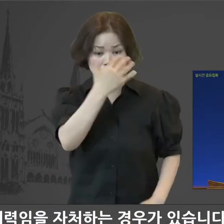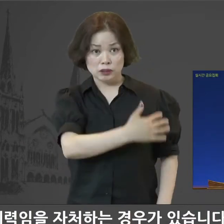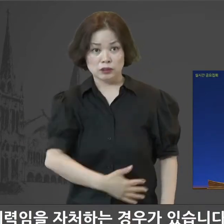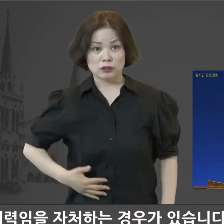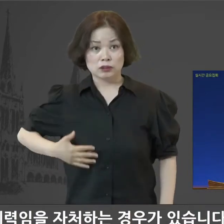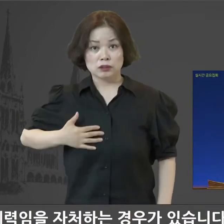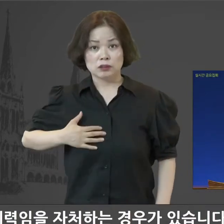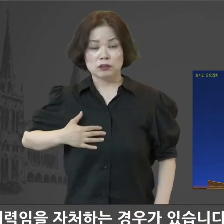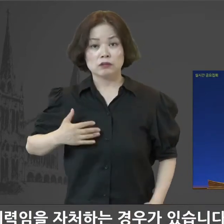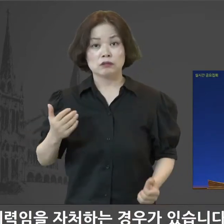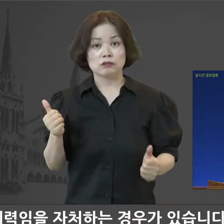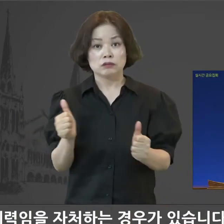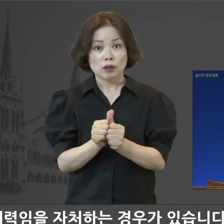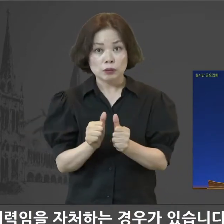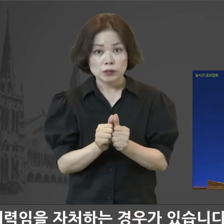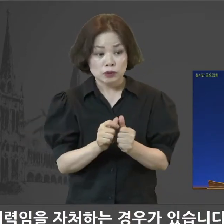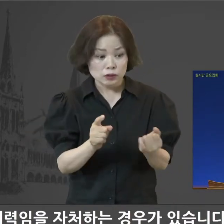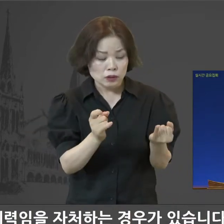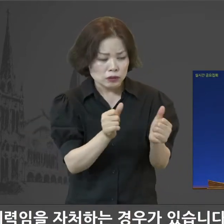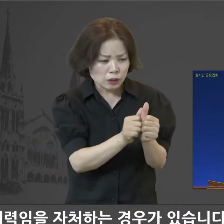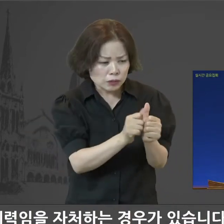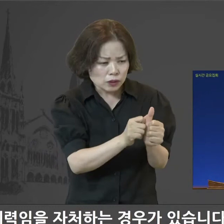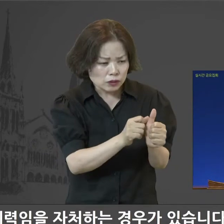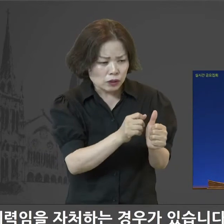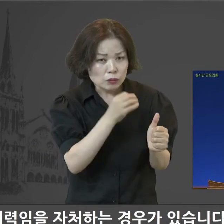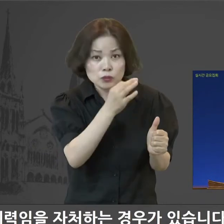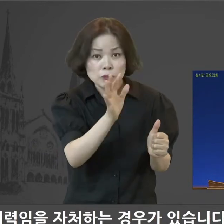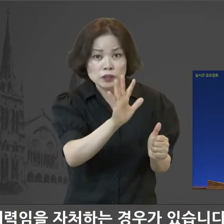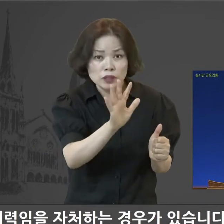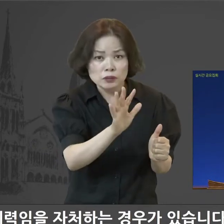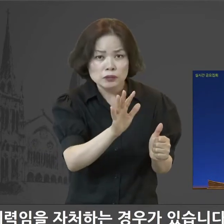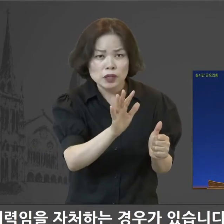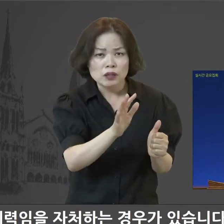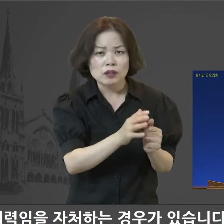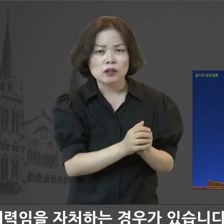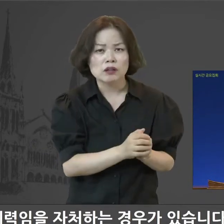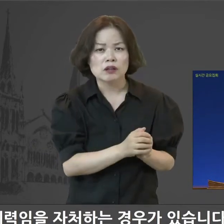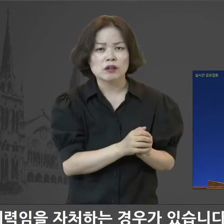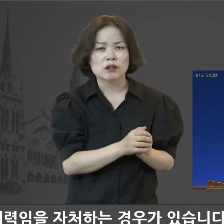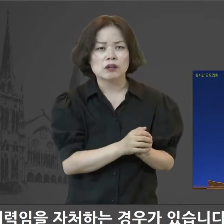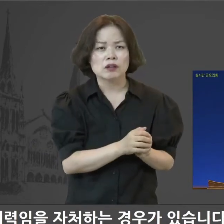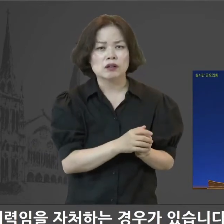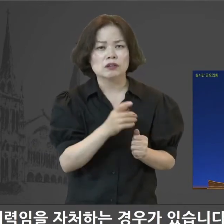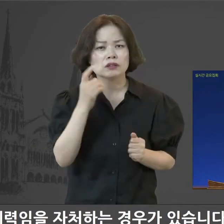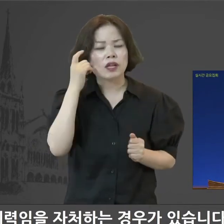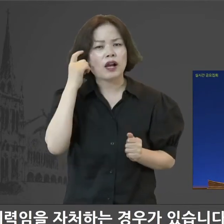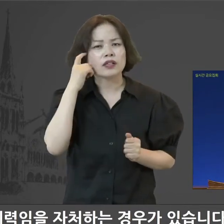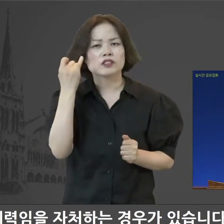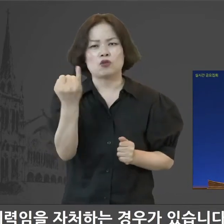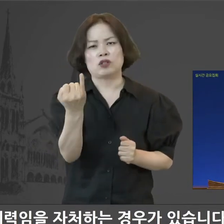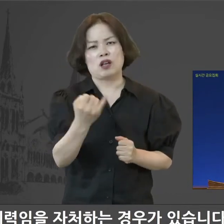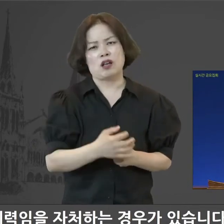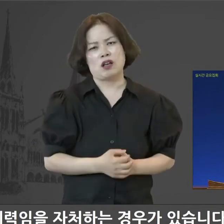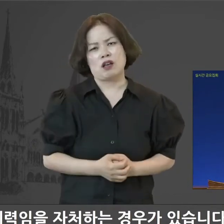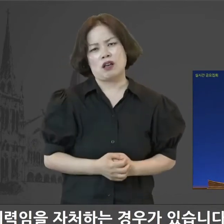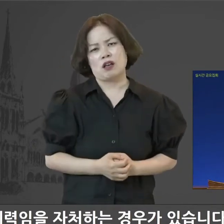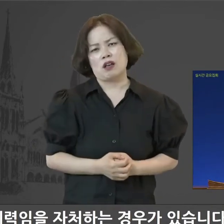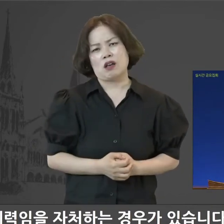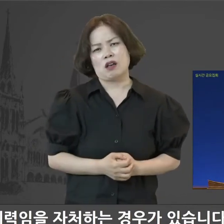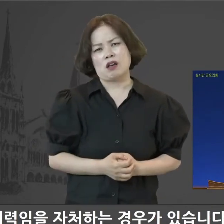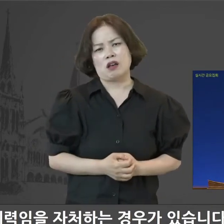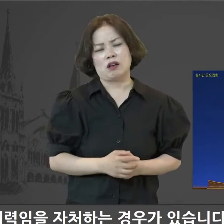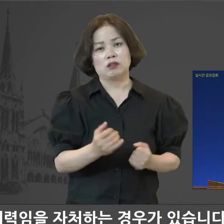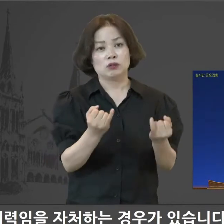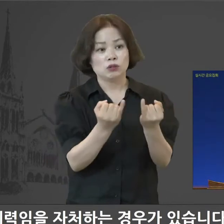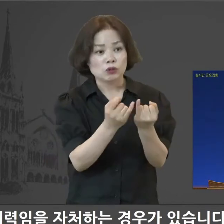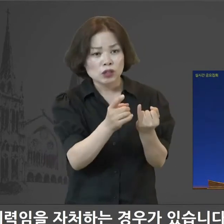신체적으로는 남자예요. 이분을 남자분이라고 부르면 안 되겠죠. 왜냐하면 생각이 여성이기 때문에. 이분이 여탕에